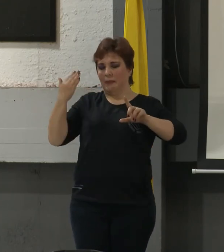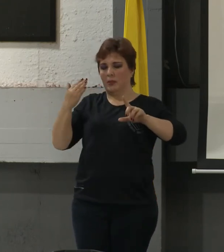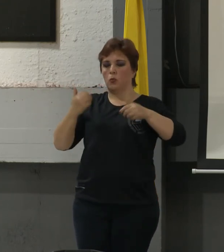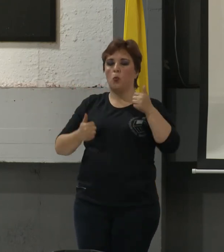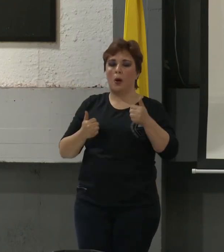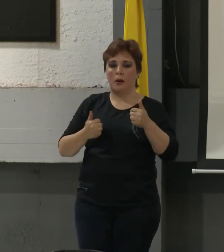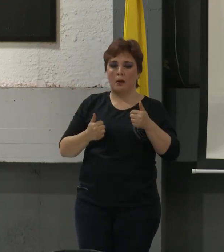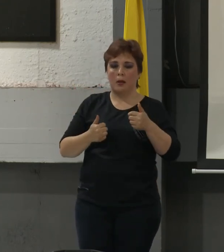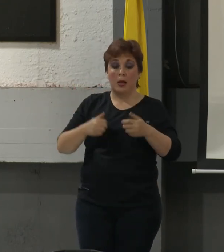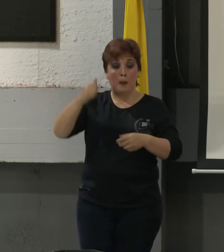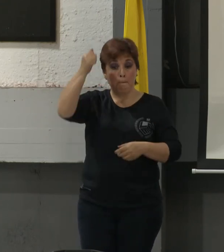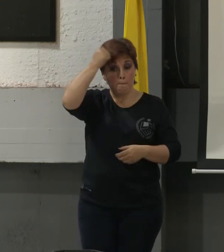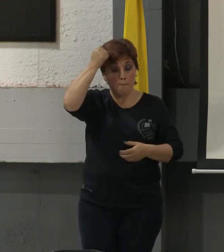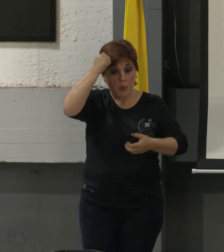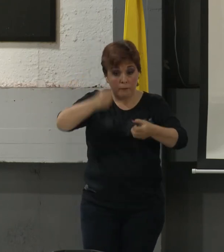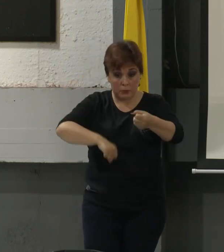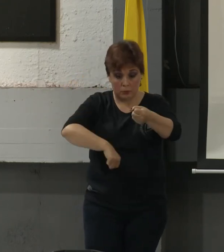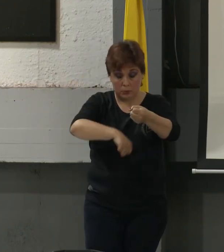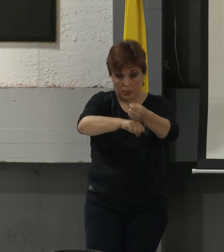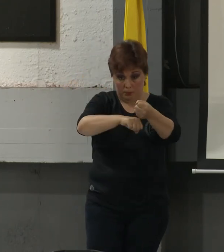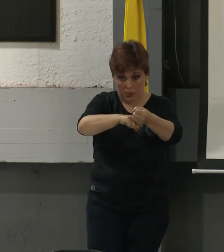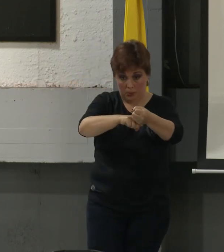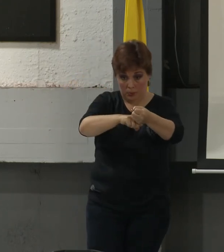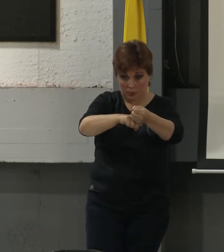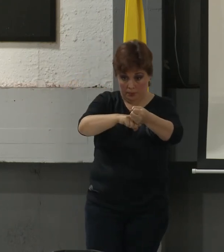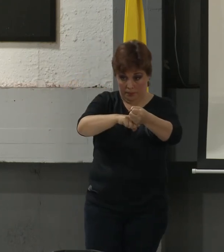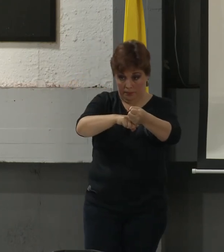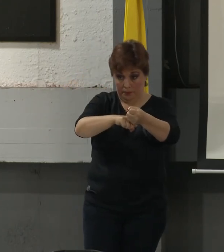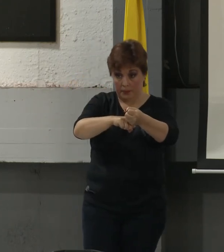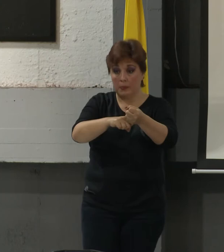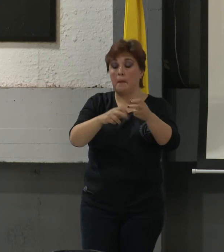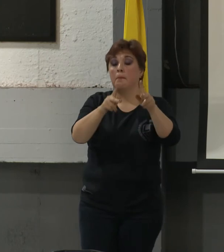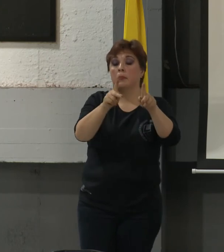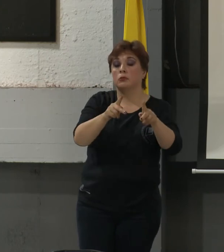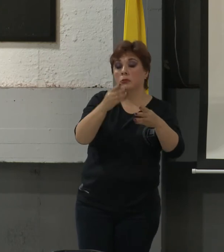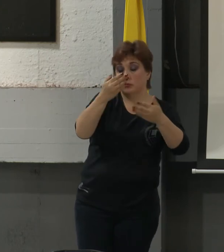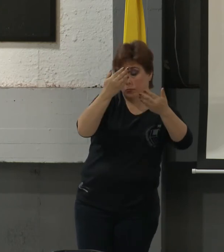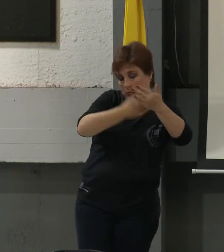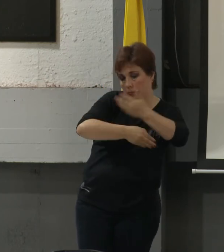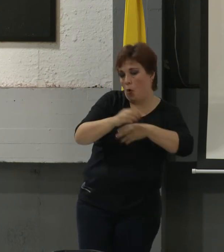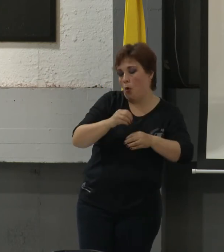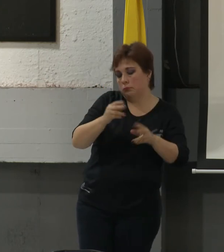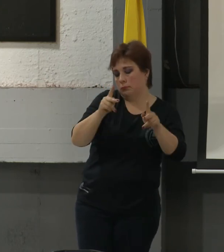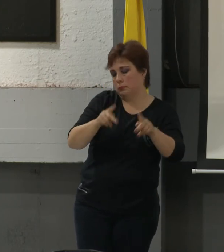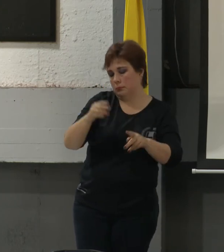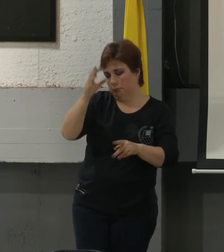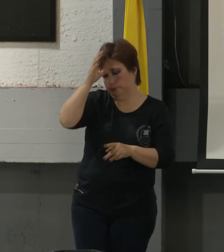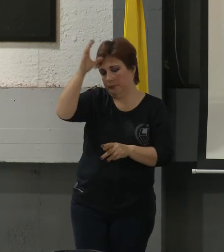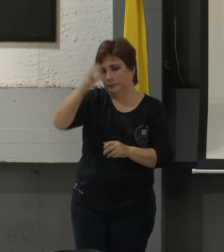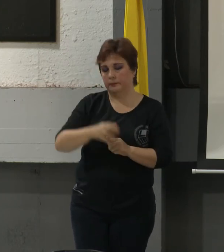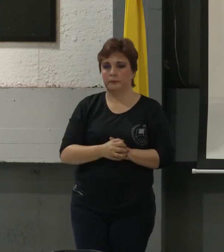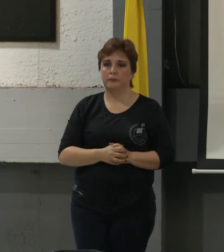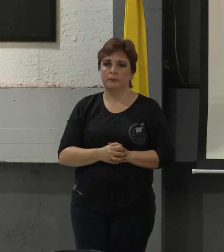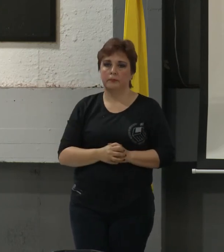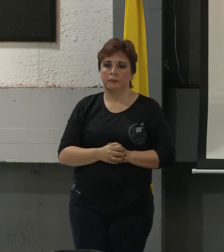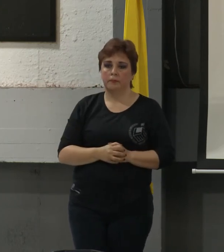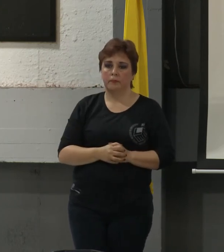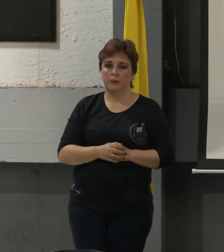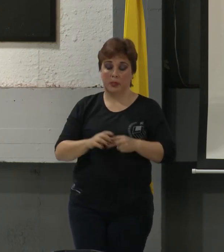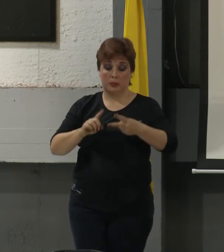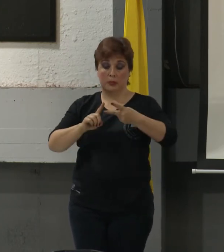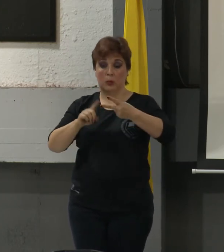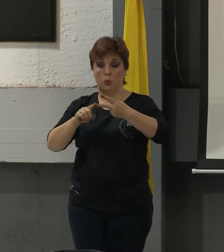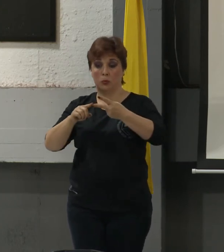docentes de apoyo para personas con discapacidad y con capacidades y talentos excepcionales en educación formal docente